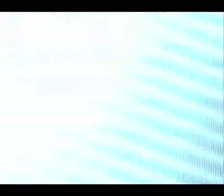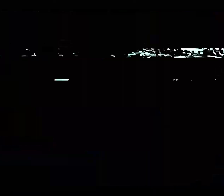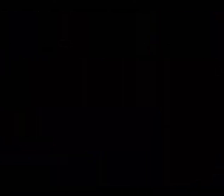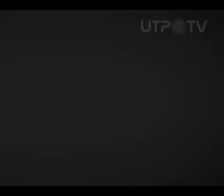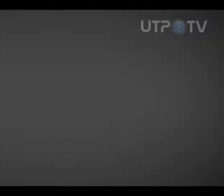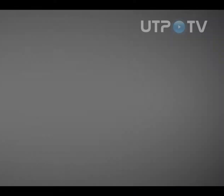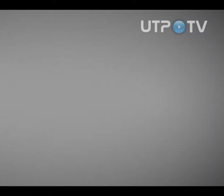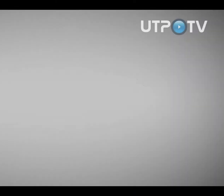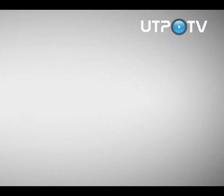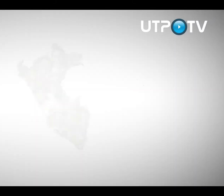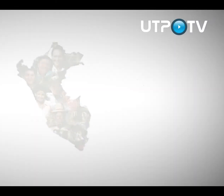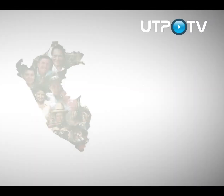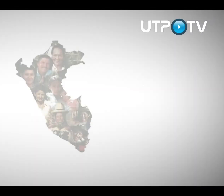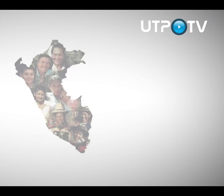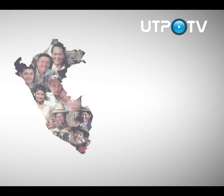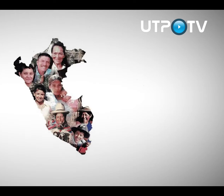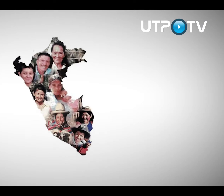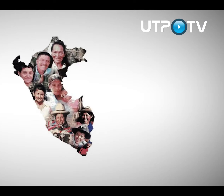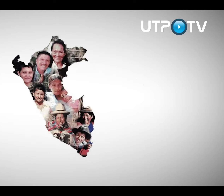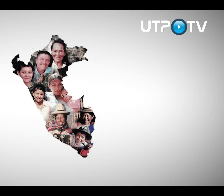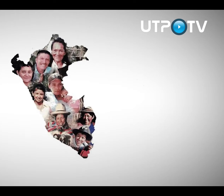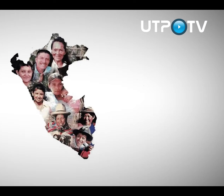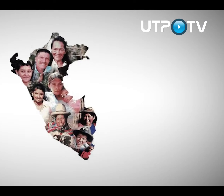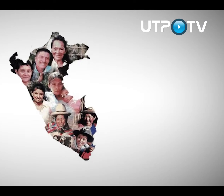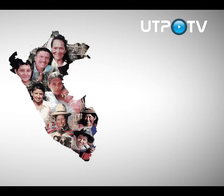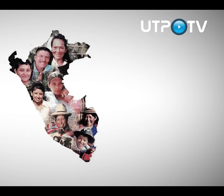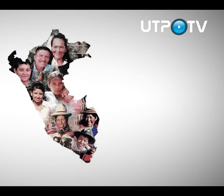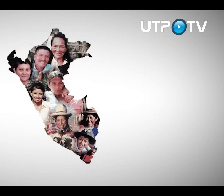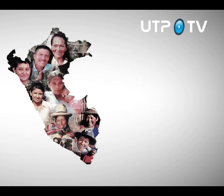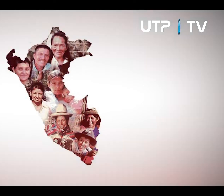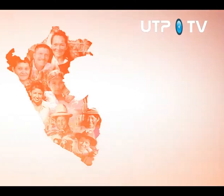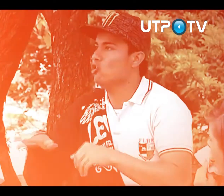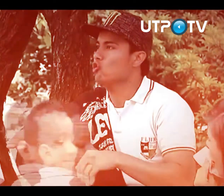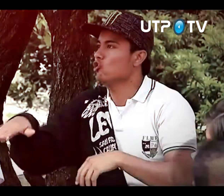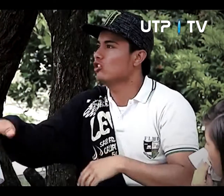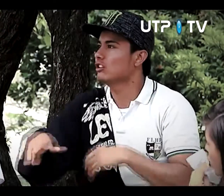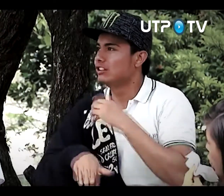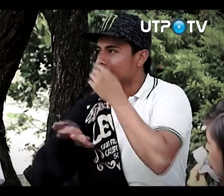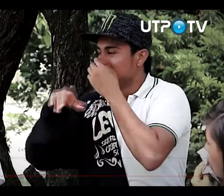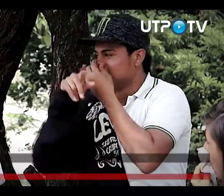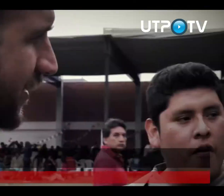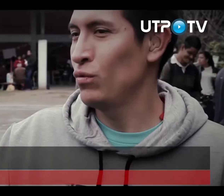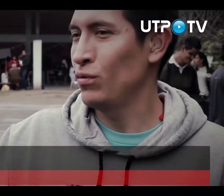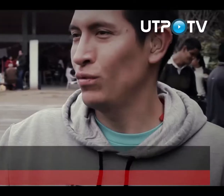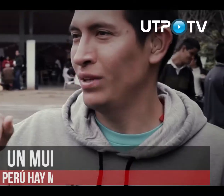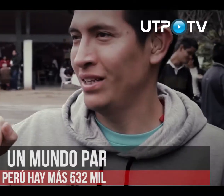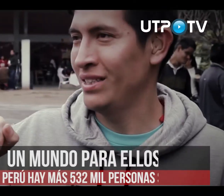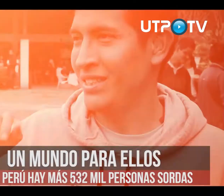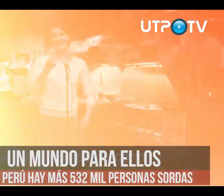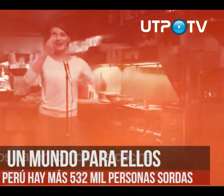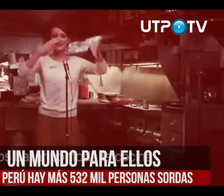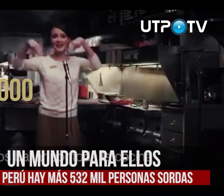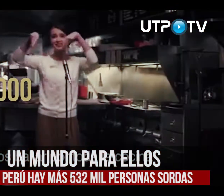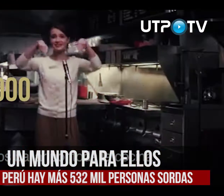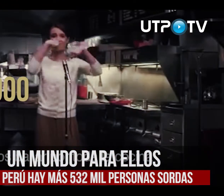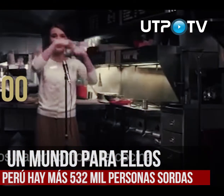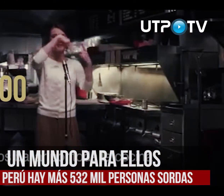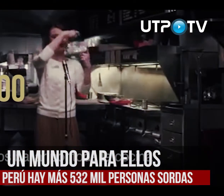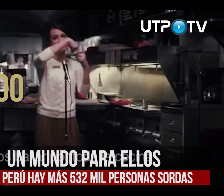El Perú es un país inclusivo? Abramos los ojos, existen más de 532 mil personas con